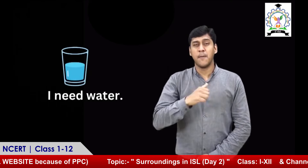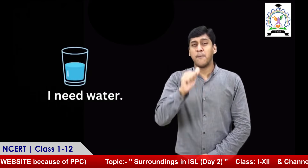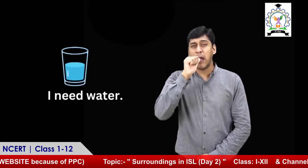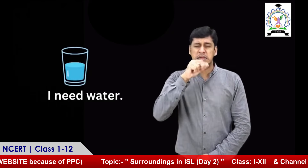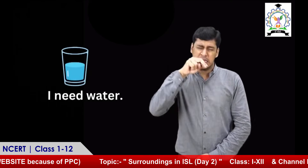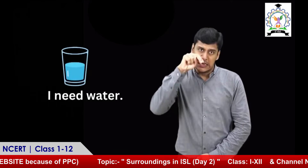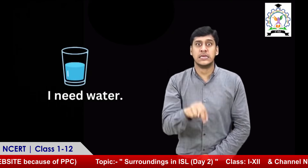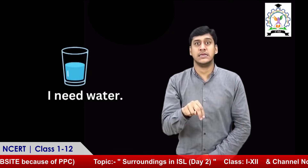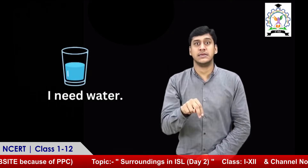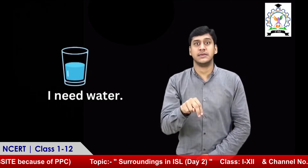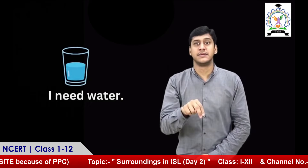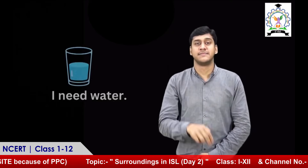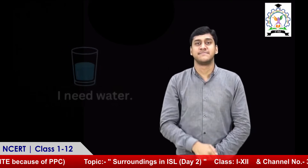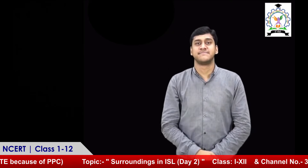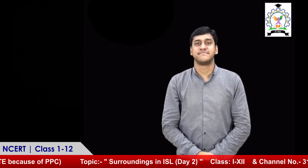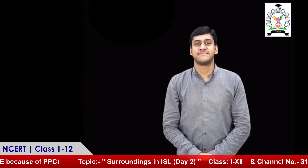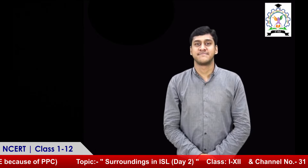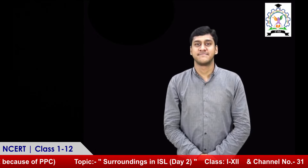मुझे पानी चाहिए।